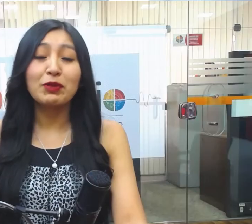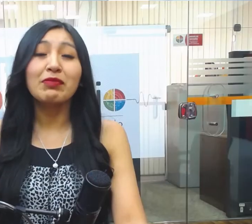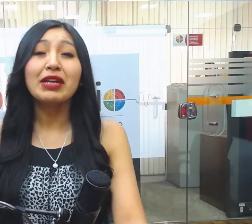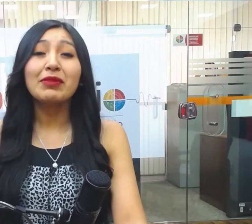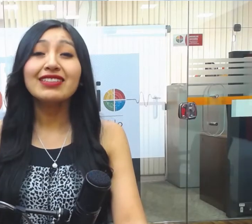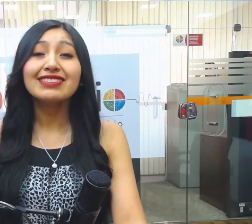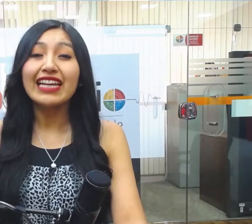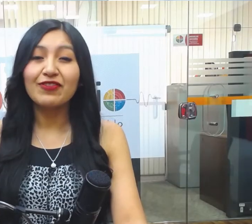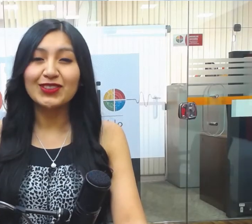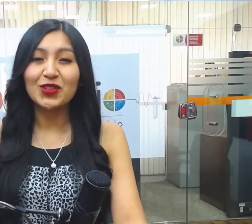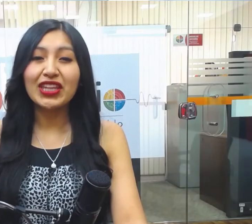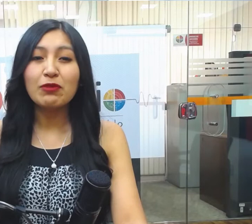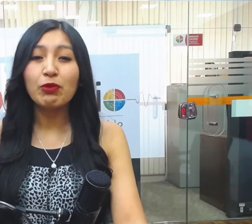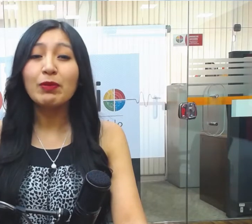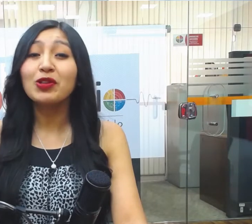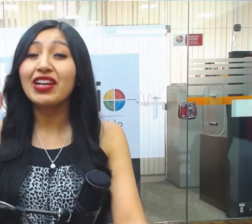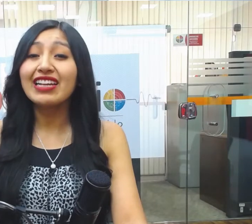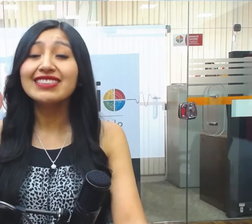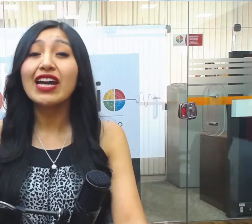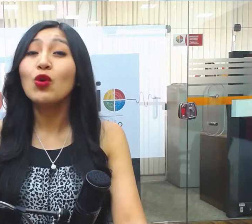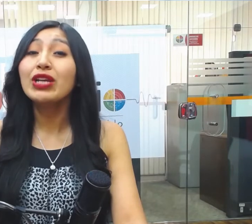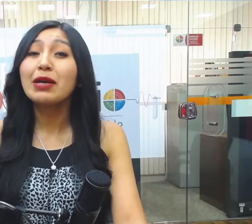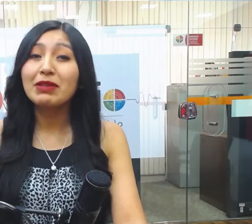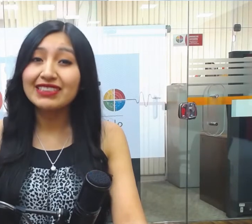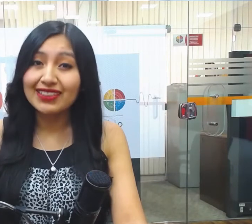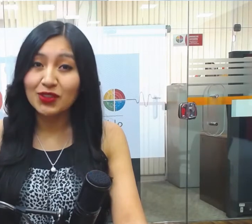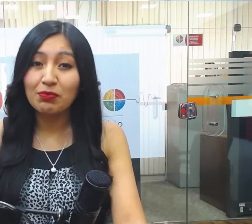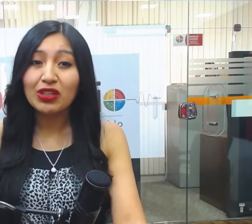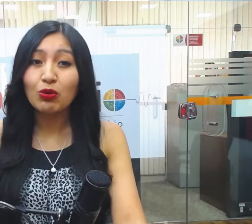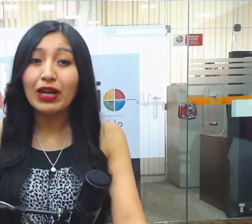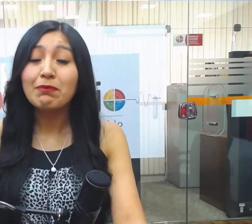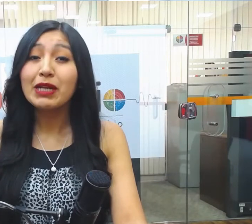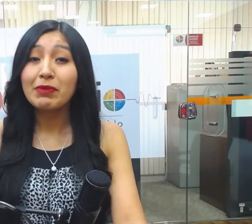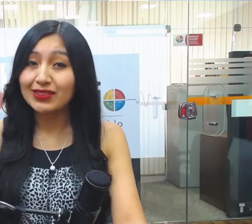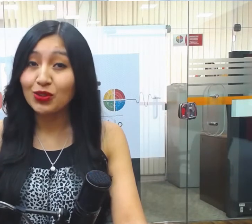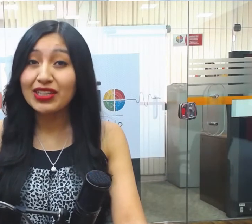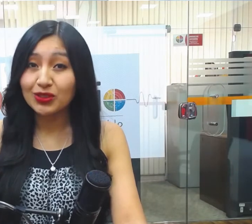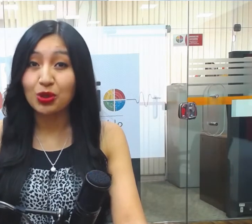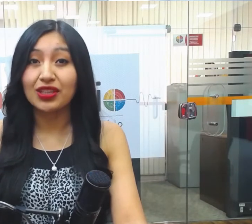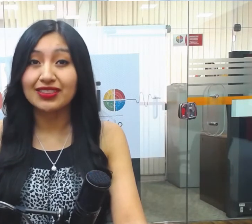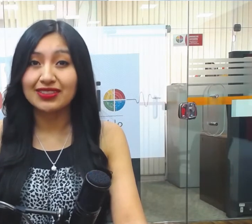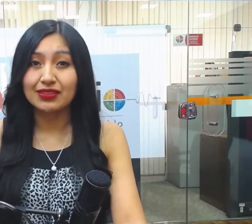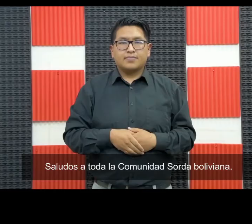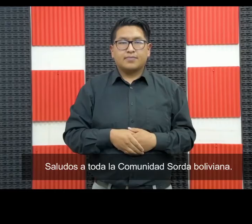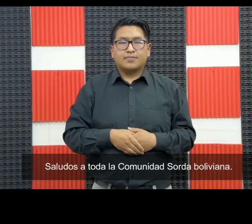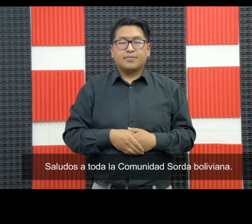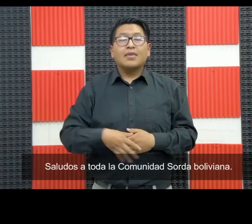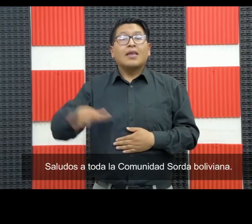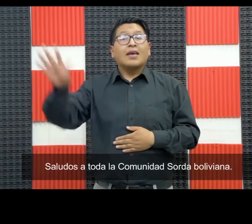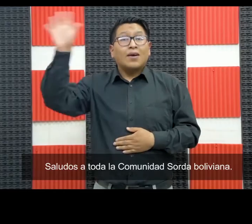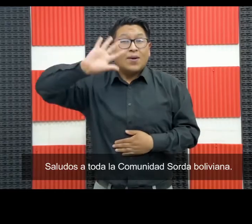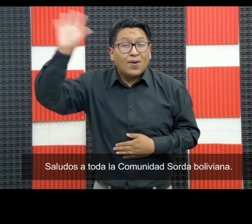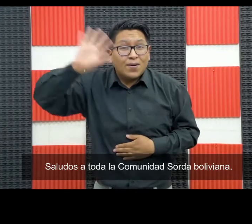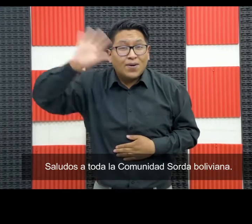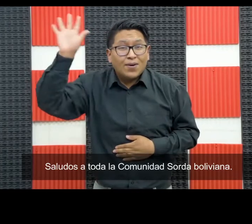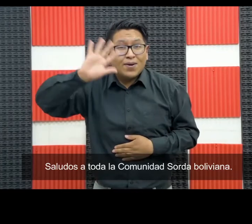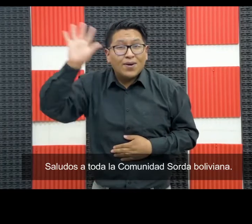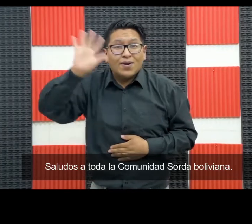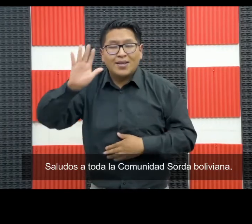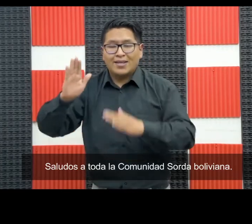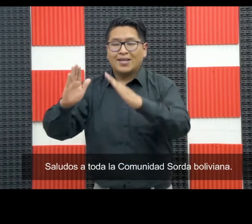Por primera vez, la Defensoría del Pueblo realiza una capacitación virtual para personas sordas. La Defensoría del